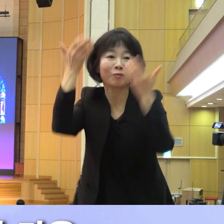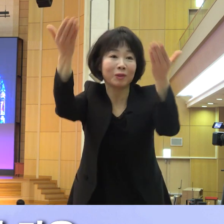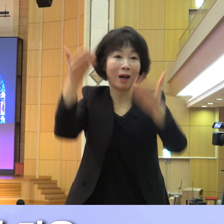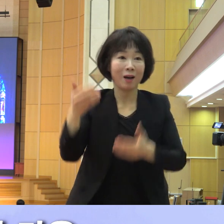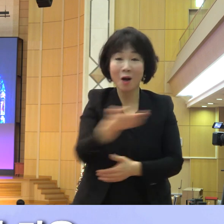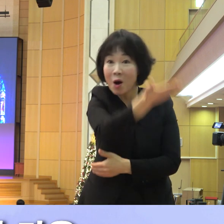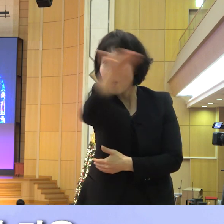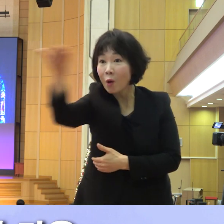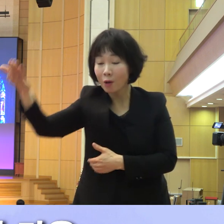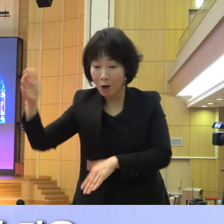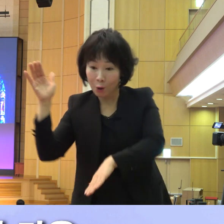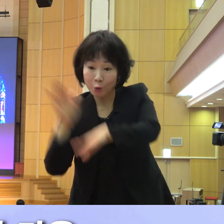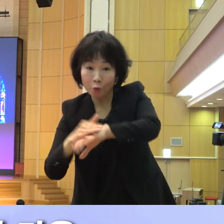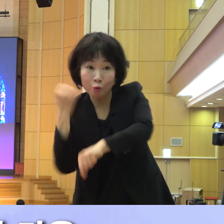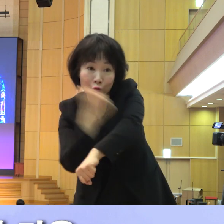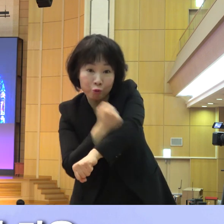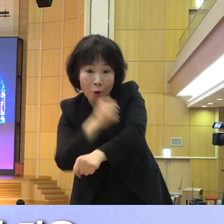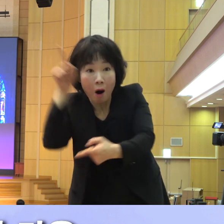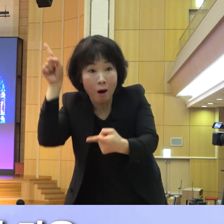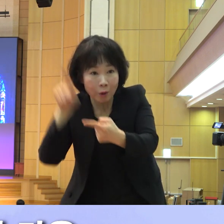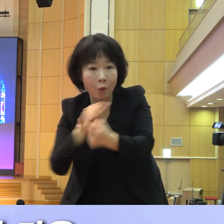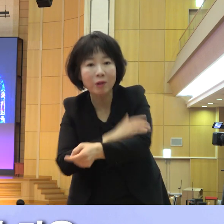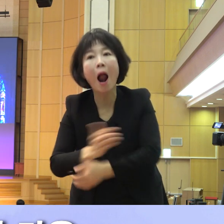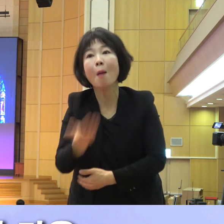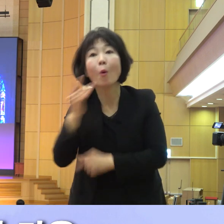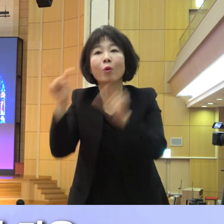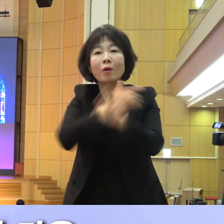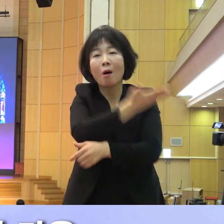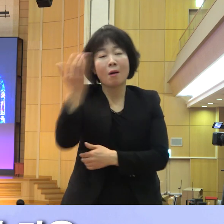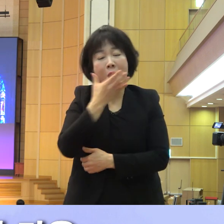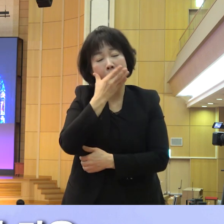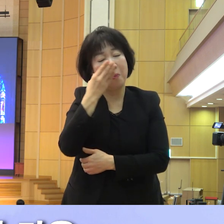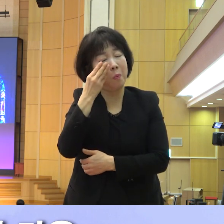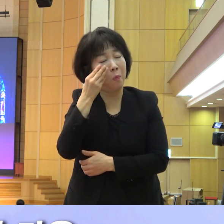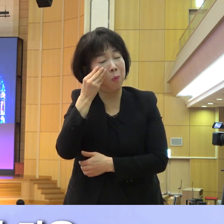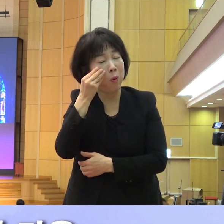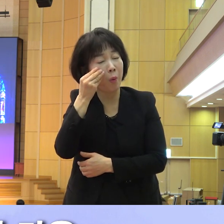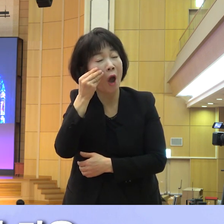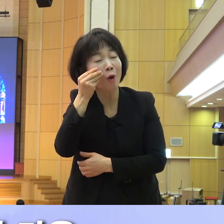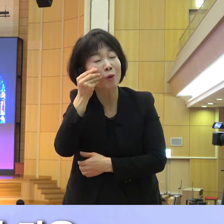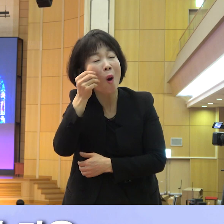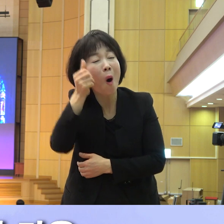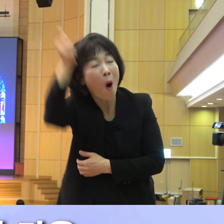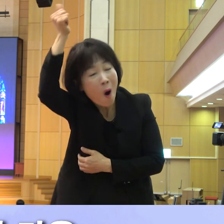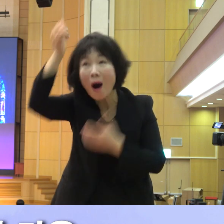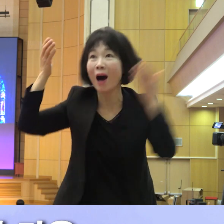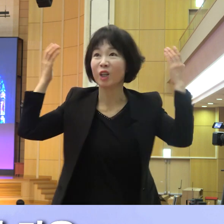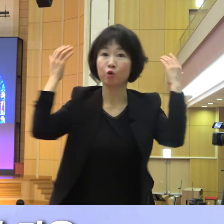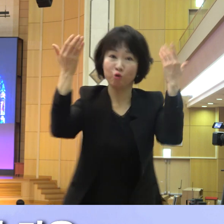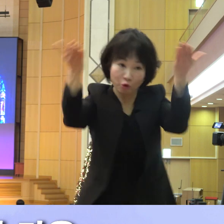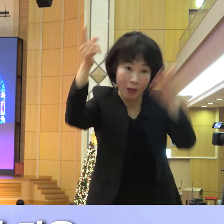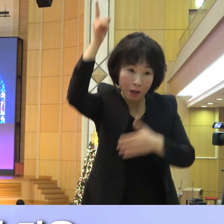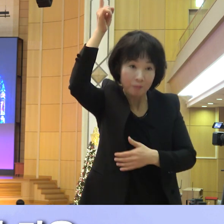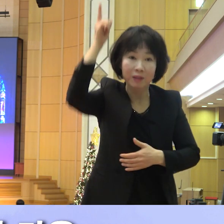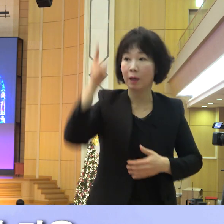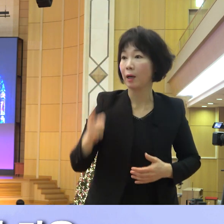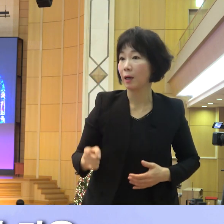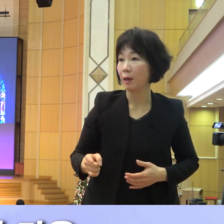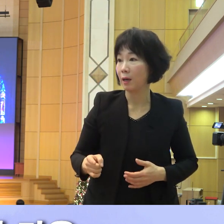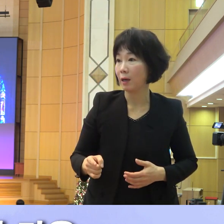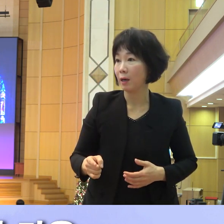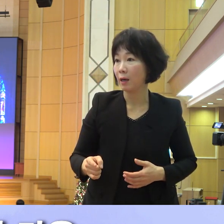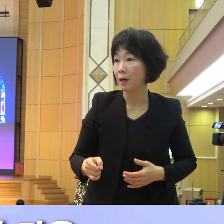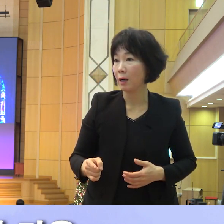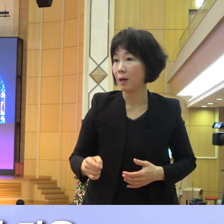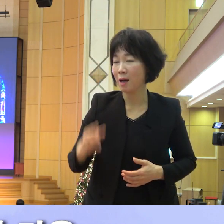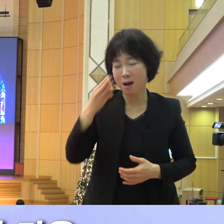내 손이 수고한 대로 먹을 것이라. 내가 복되고 형통하리로다. 지금